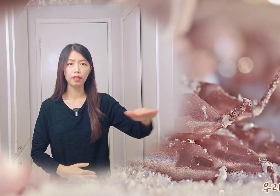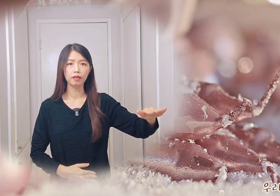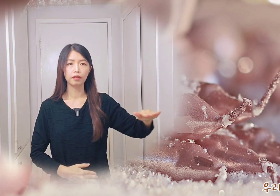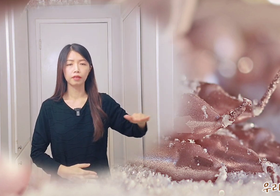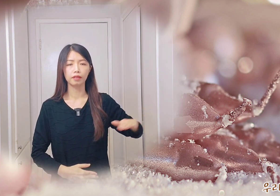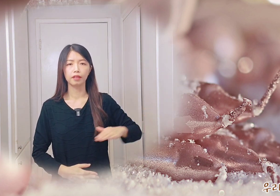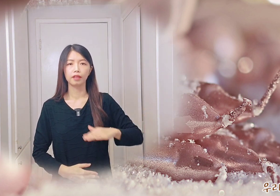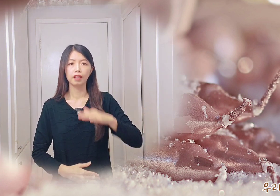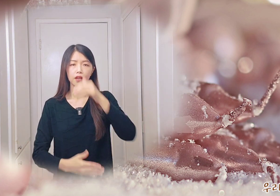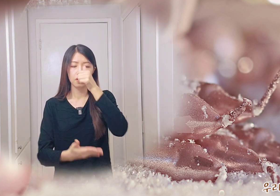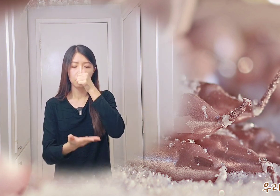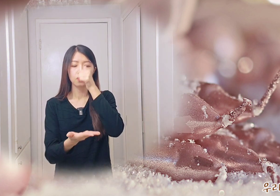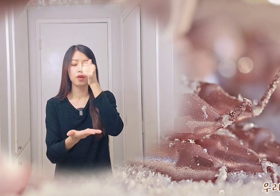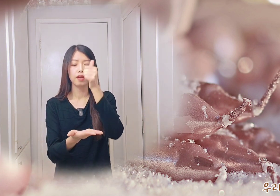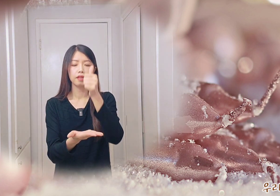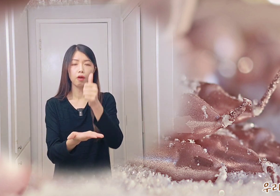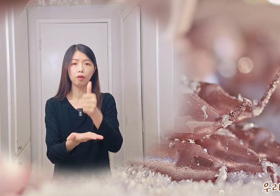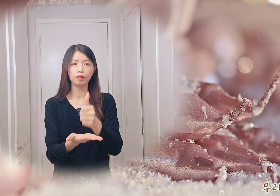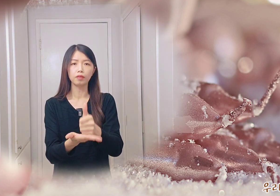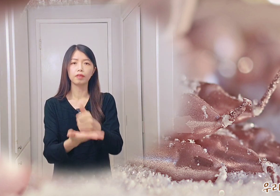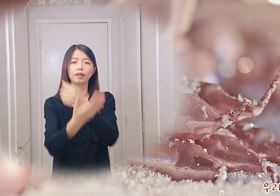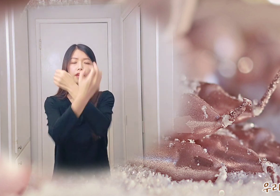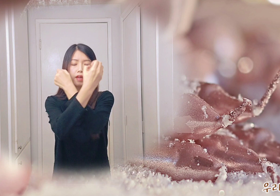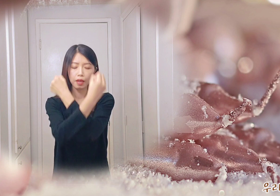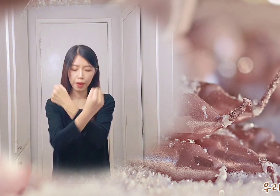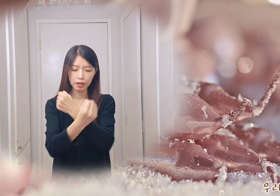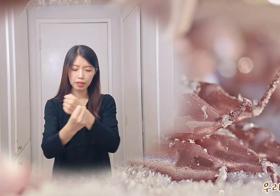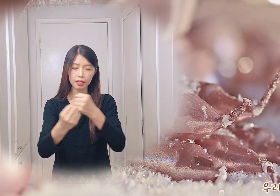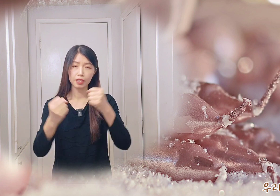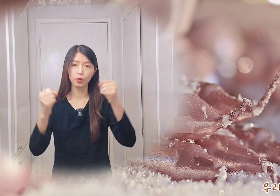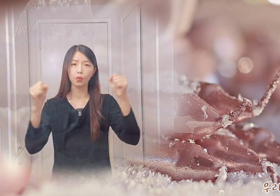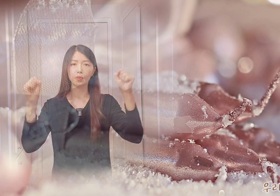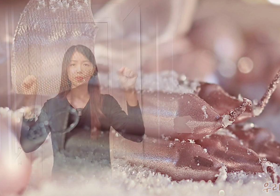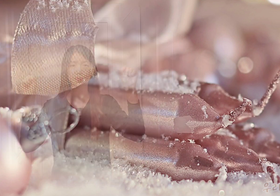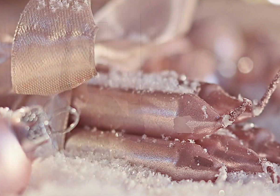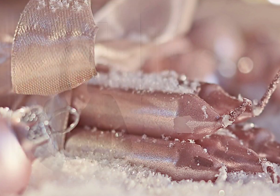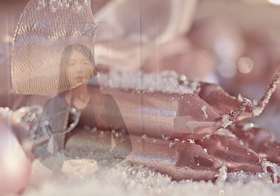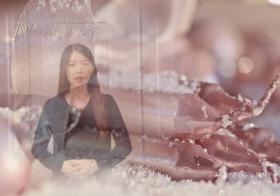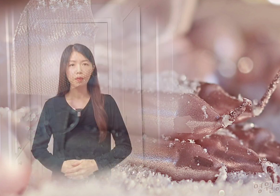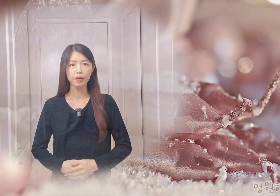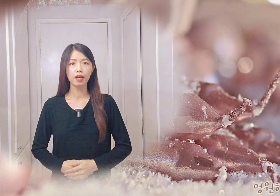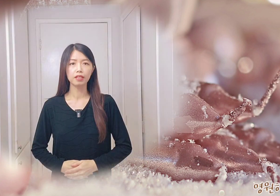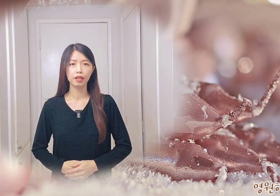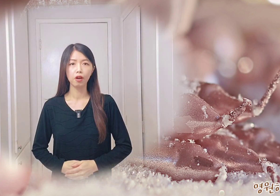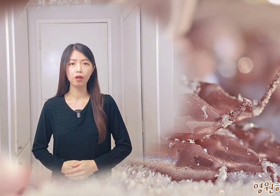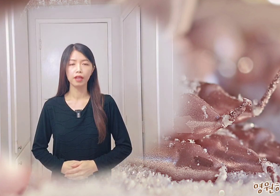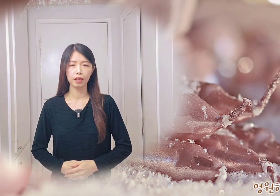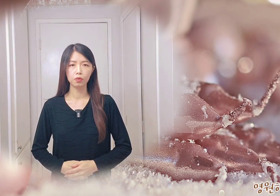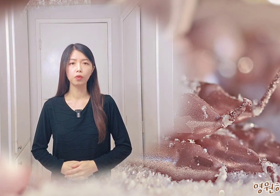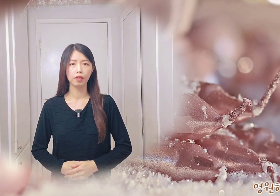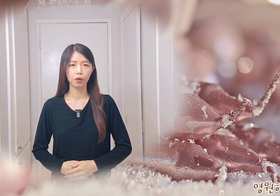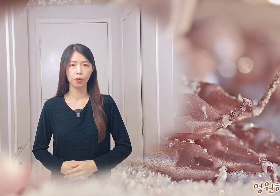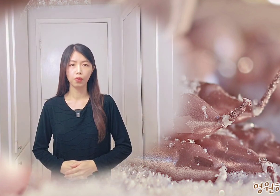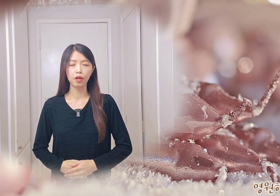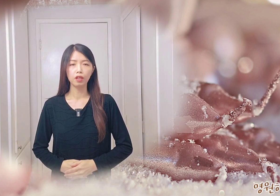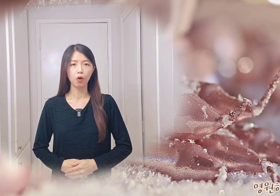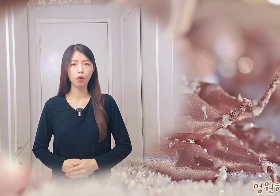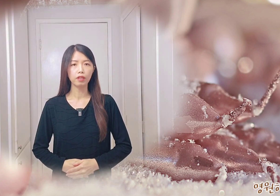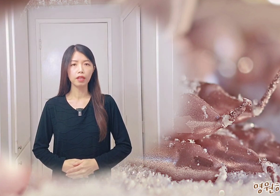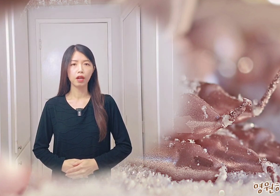우리를 죄에서 해방시키시고 영원히 함께 하시려